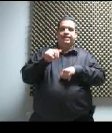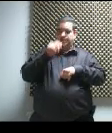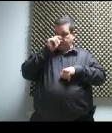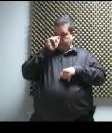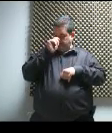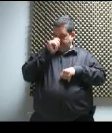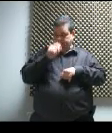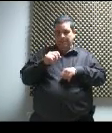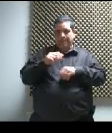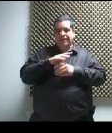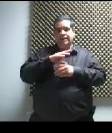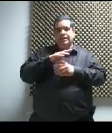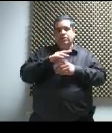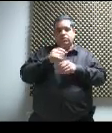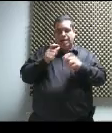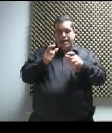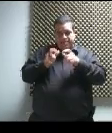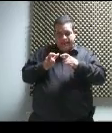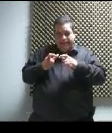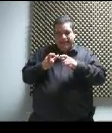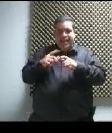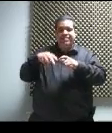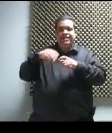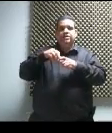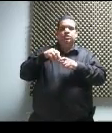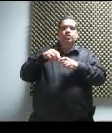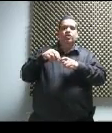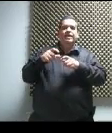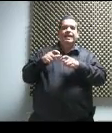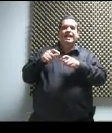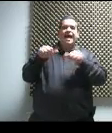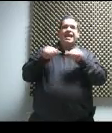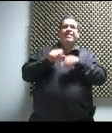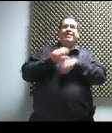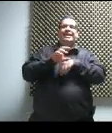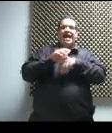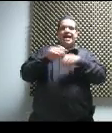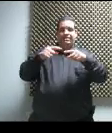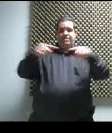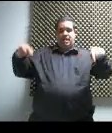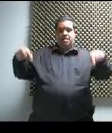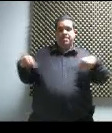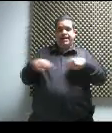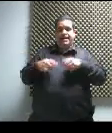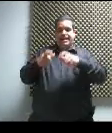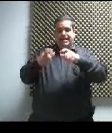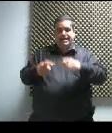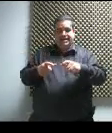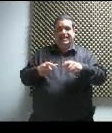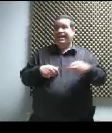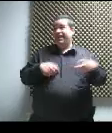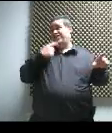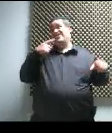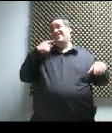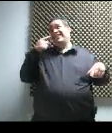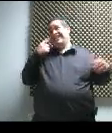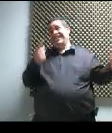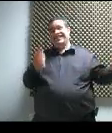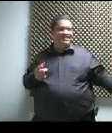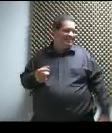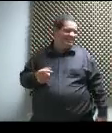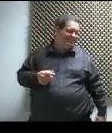dentro de la placa del Caribe. Oh, my God. Entonces... Eso no sonó bonito. No, no sonó... Bueno, lo que pasa es que esa zona es... riéndose. No qué es lo más que